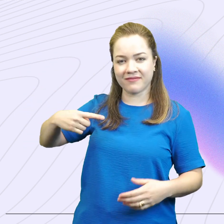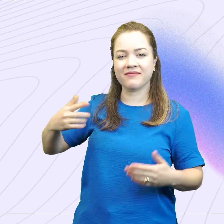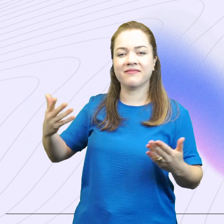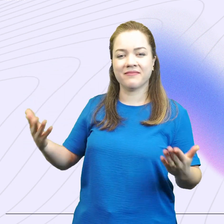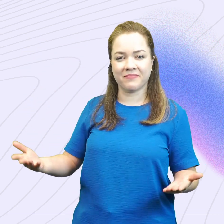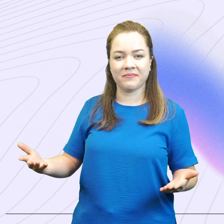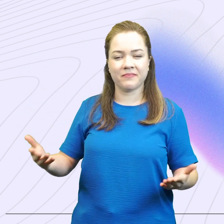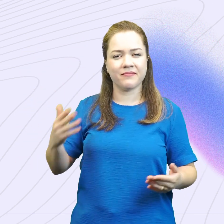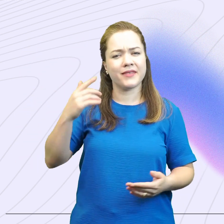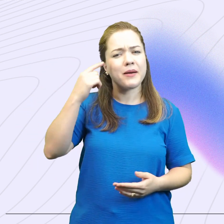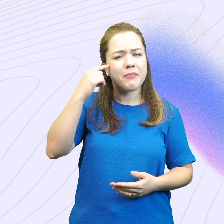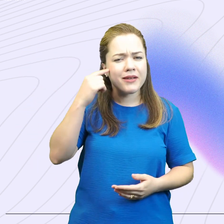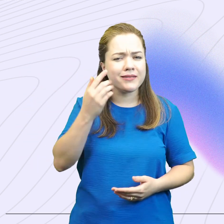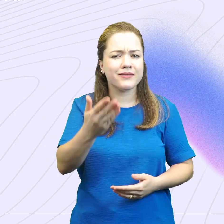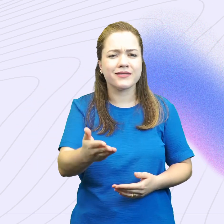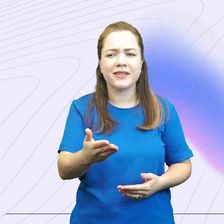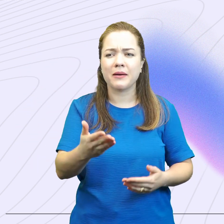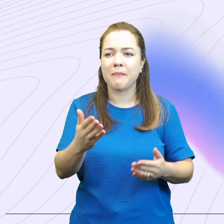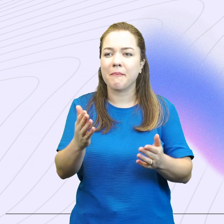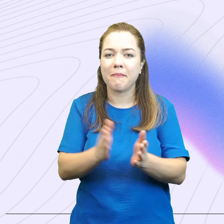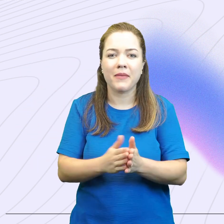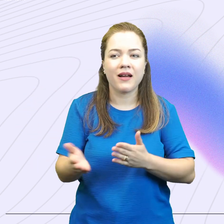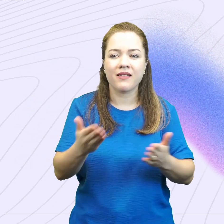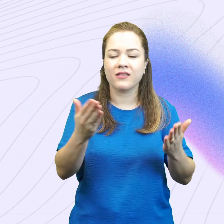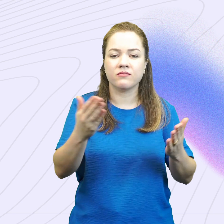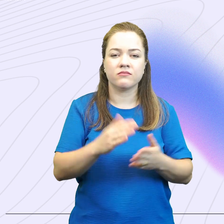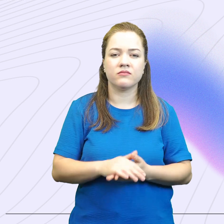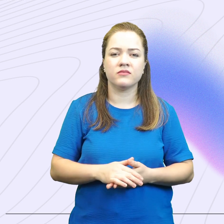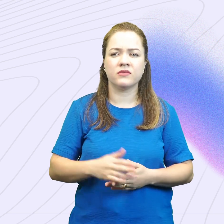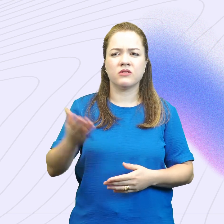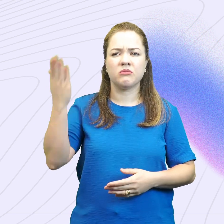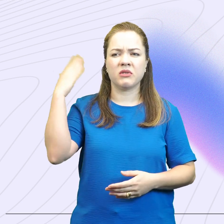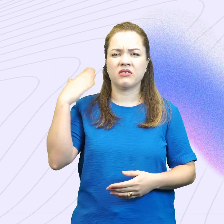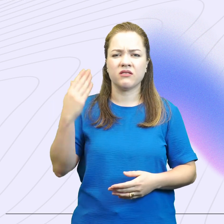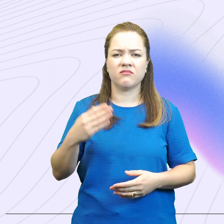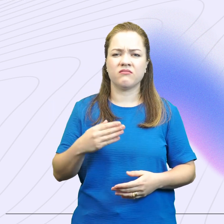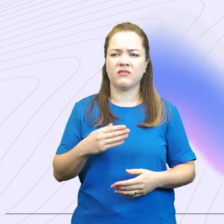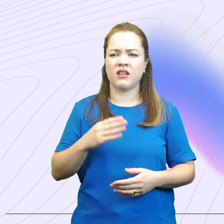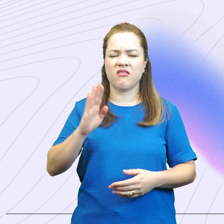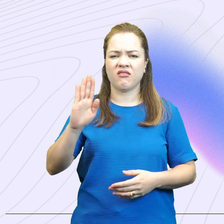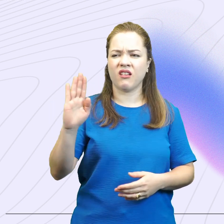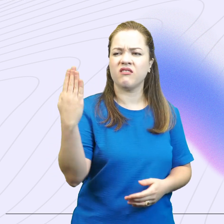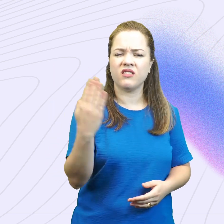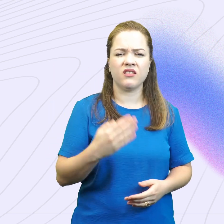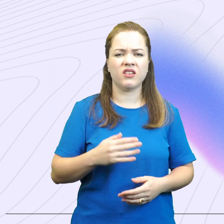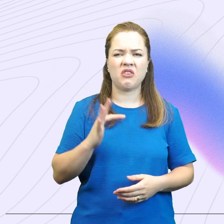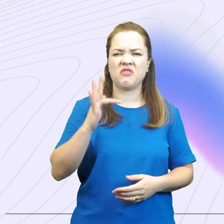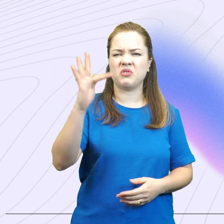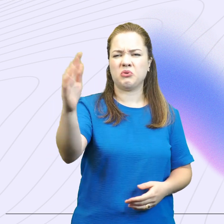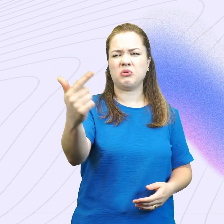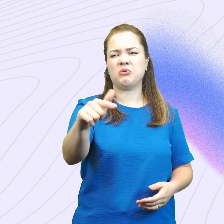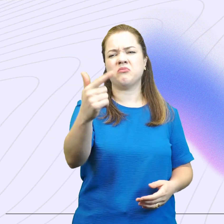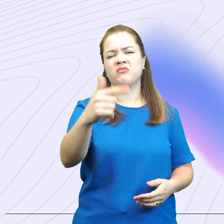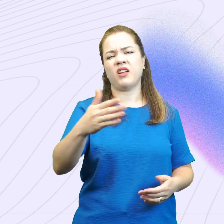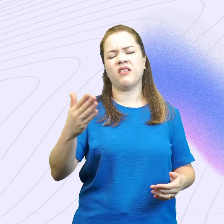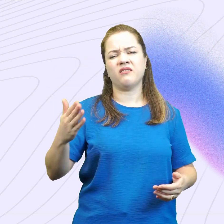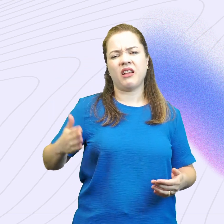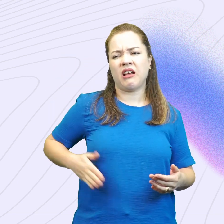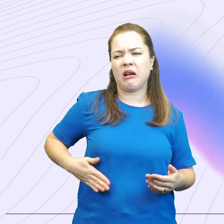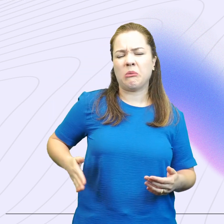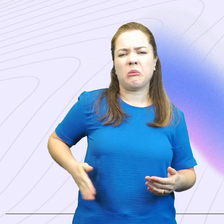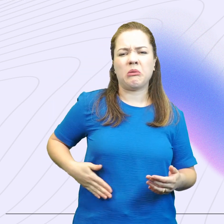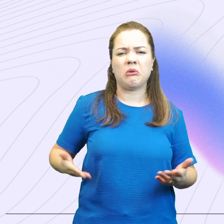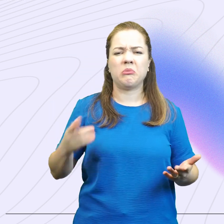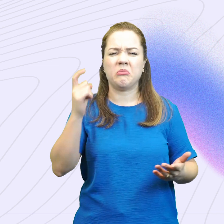Imagina você, que fantástico, que era acusado de traidor, de sem caráter, de sem futuro, de mentiroso, de impostor,